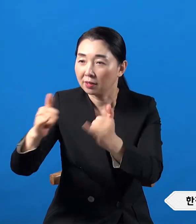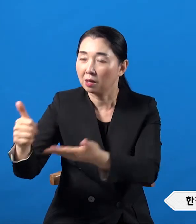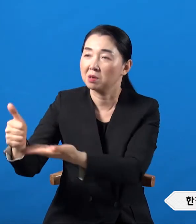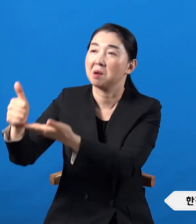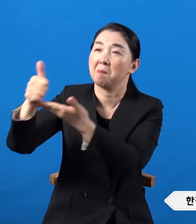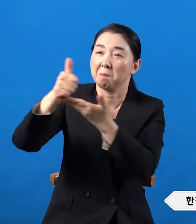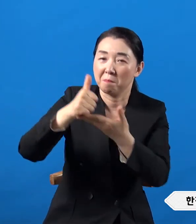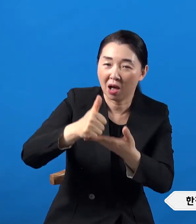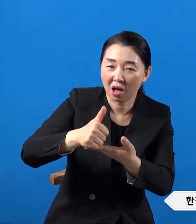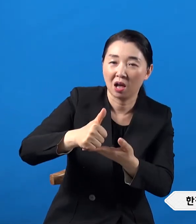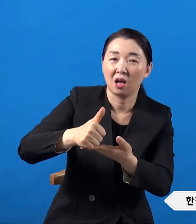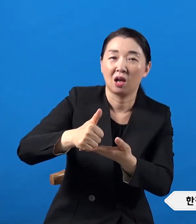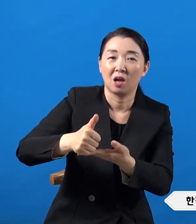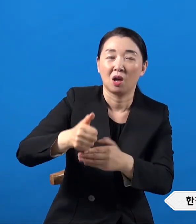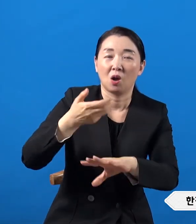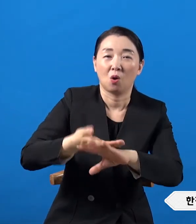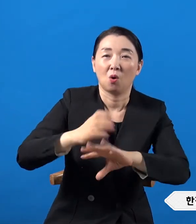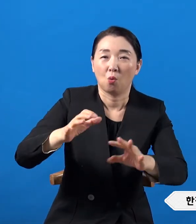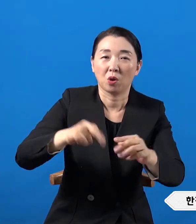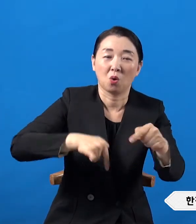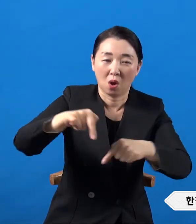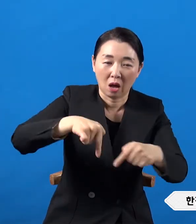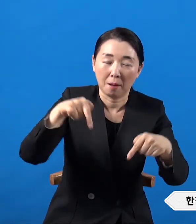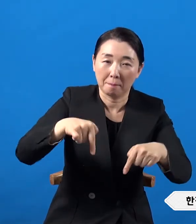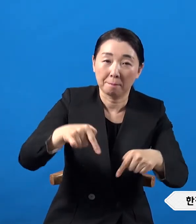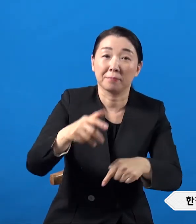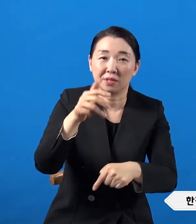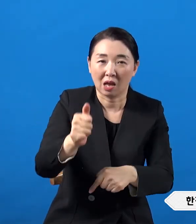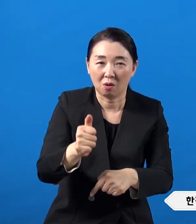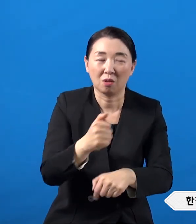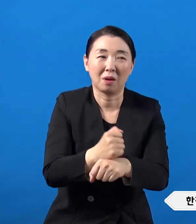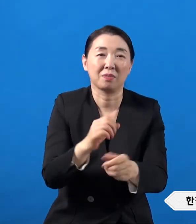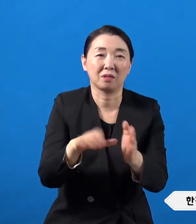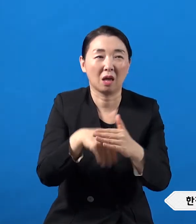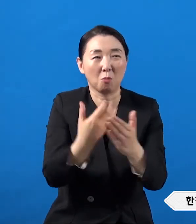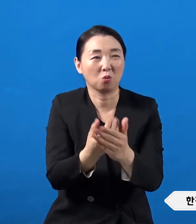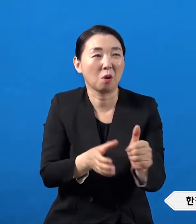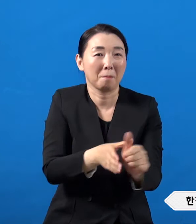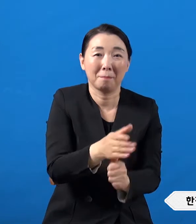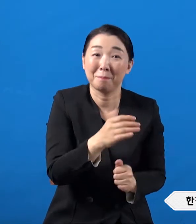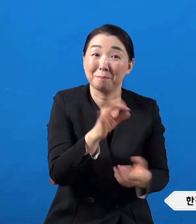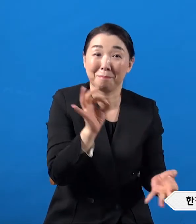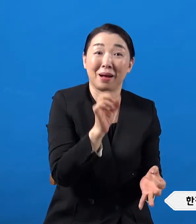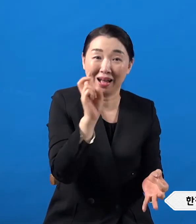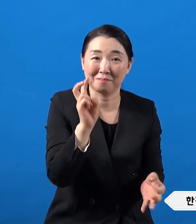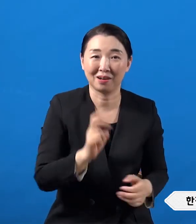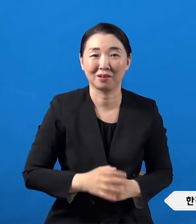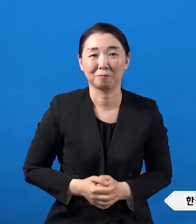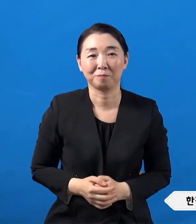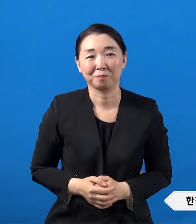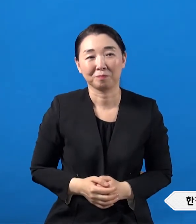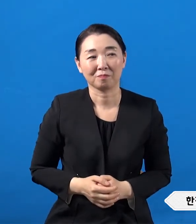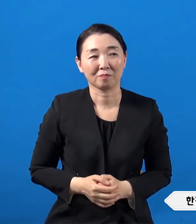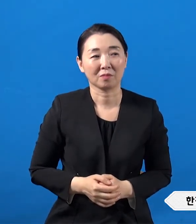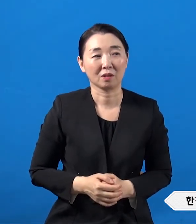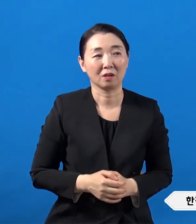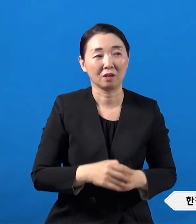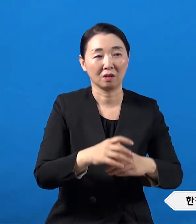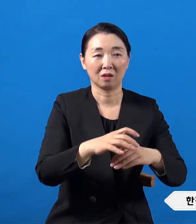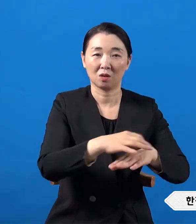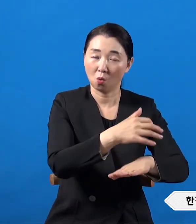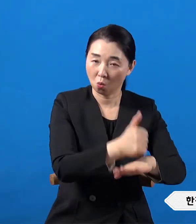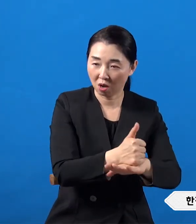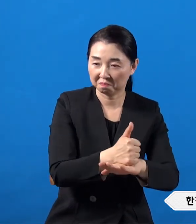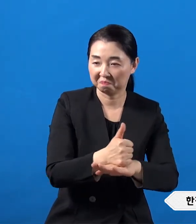세우면 아마 일본을 꼼짝 못하게 눌러버릴 수 있을 것 같습니다. 암몬 왕이 말로서는 도무지 이길 수